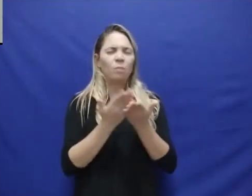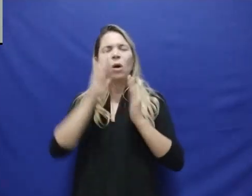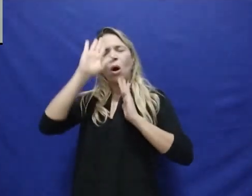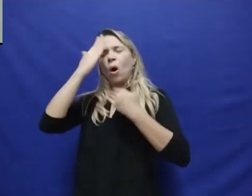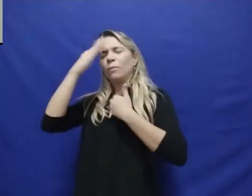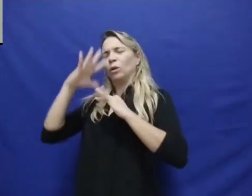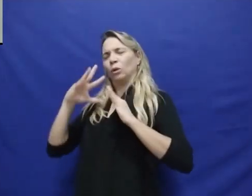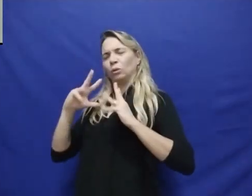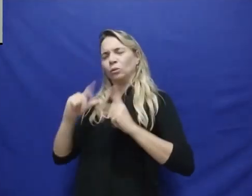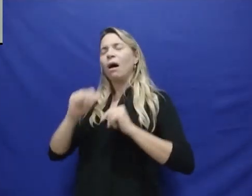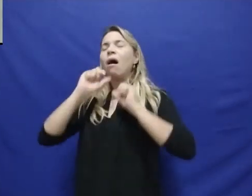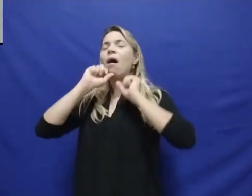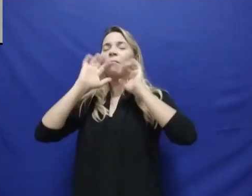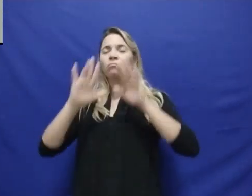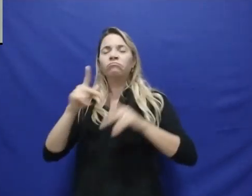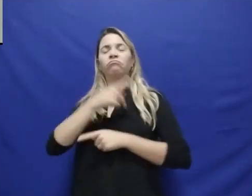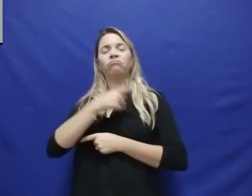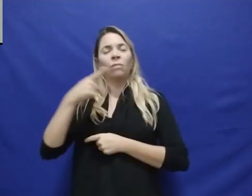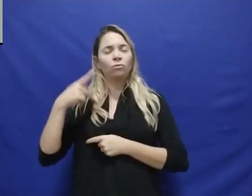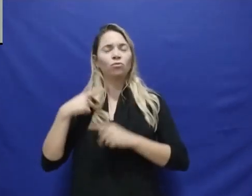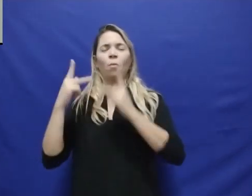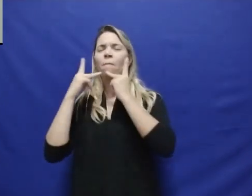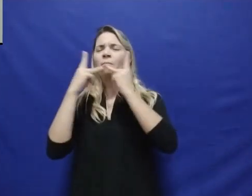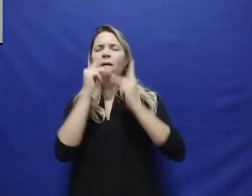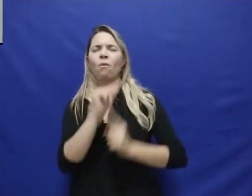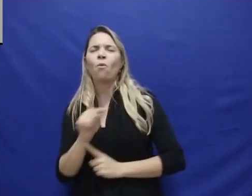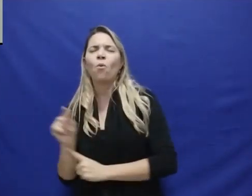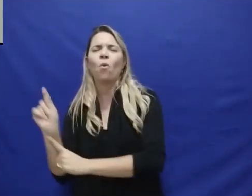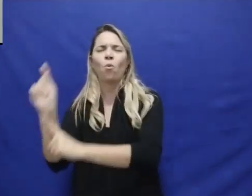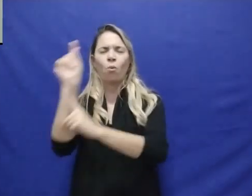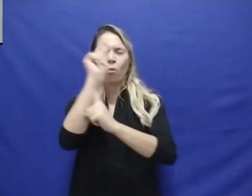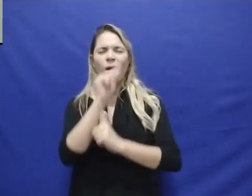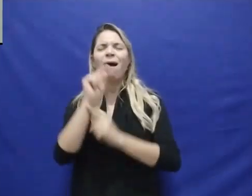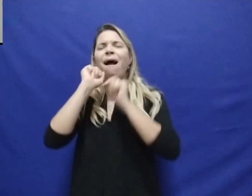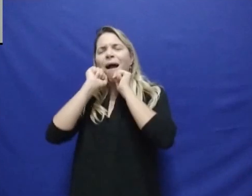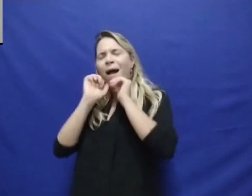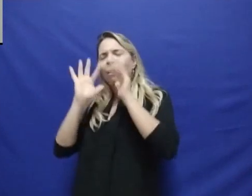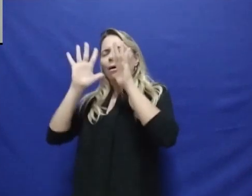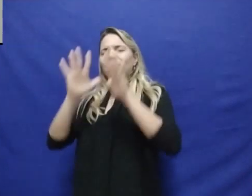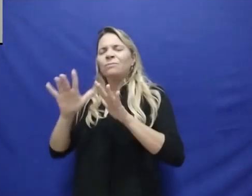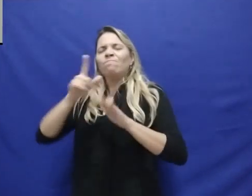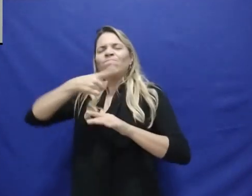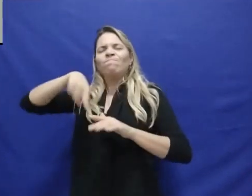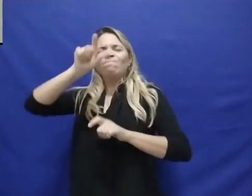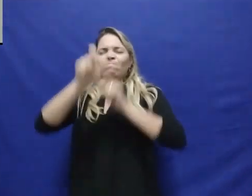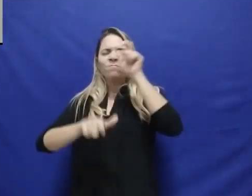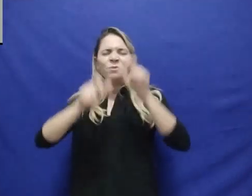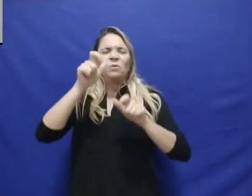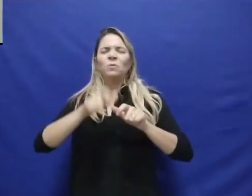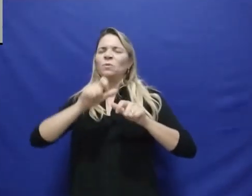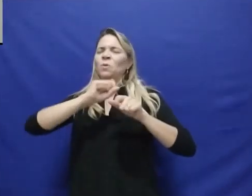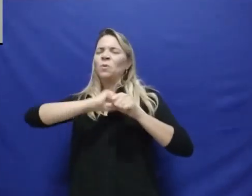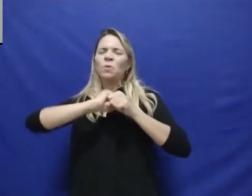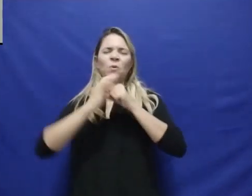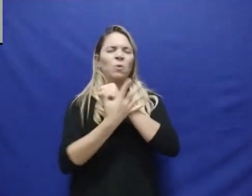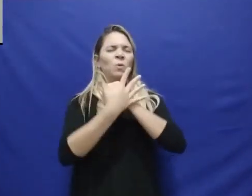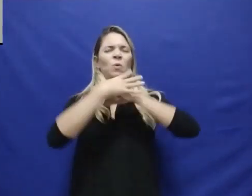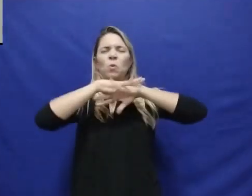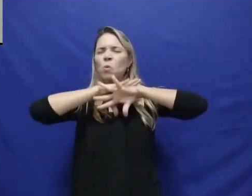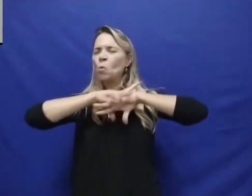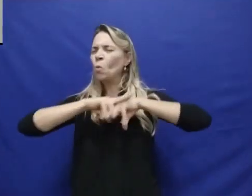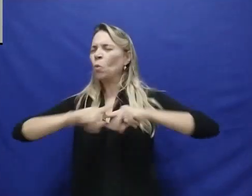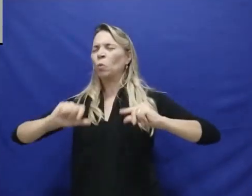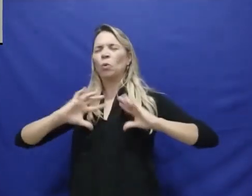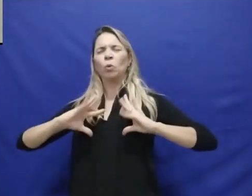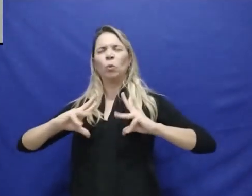pastor que está pregando a palavra, Senhor. Abençoa que haja cura dessa pandemia, Senhor. Abençoa cada família que está